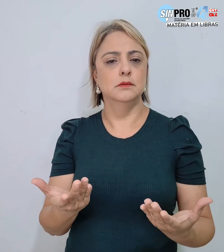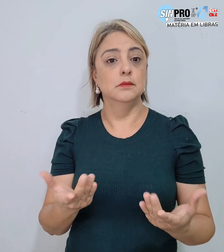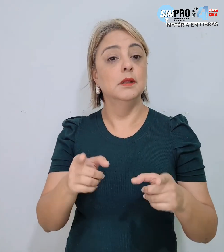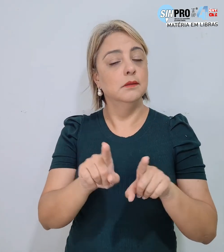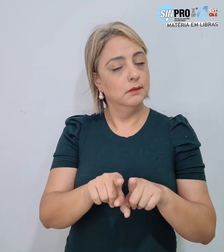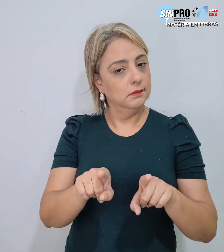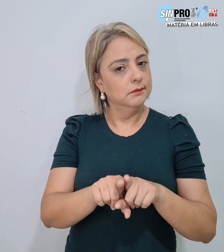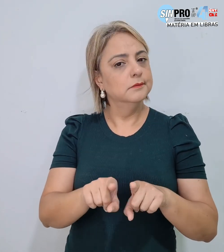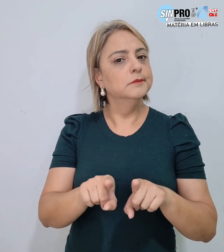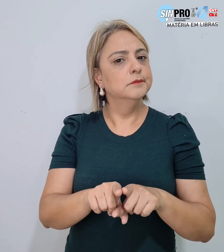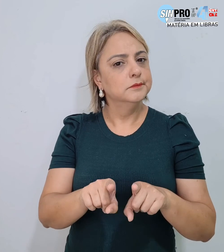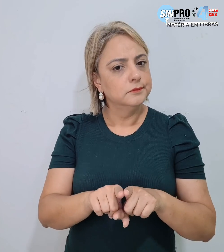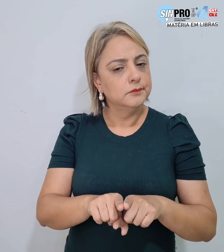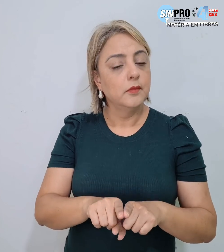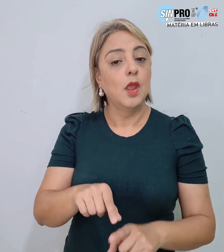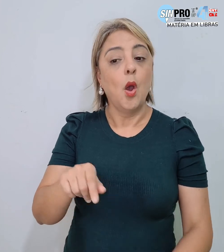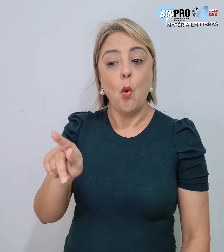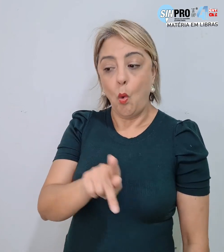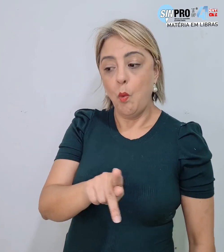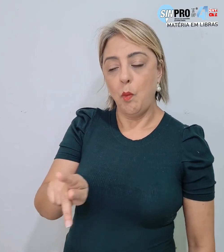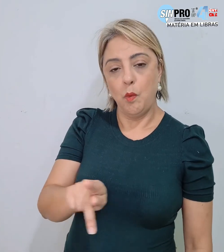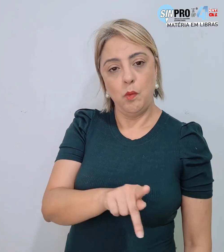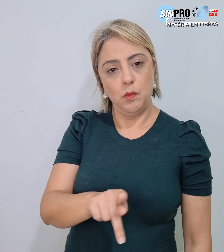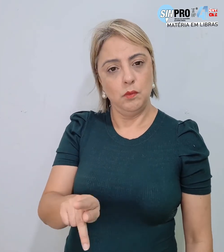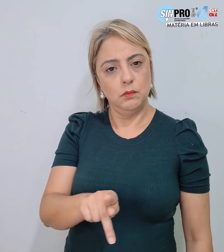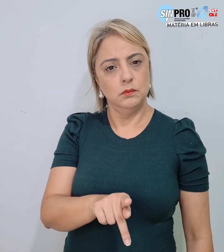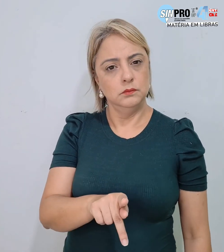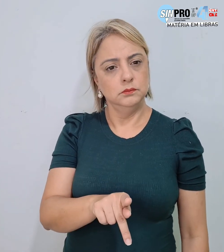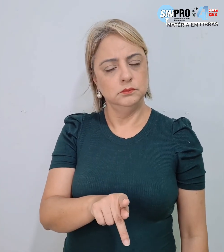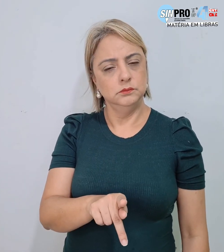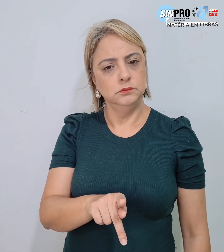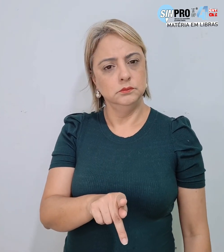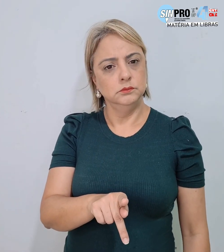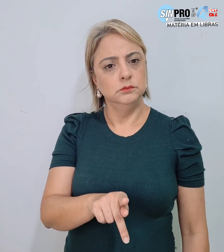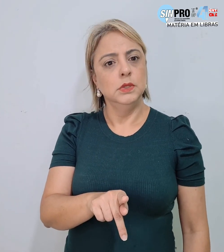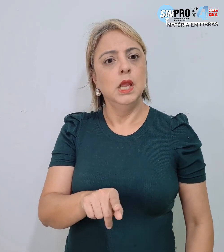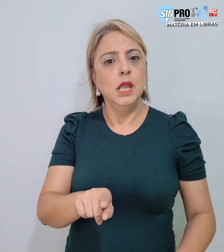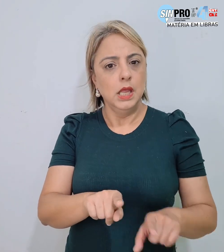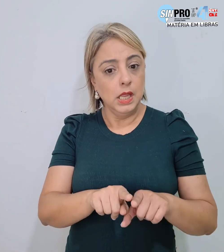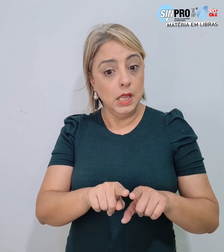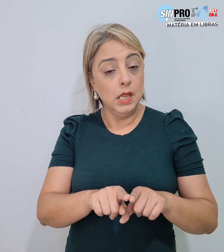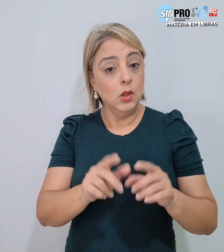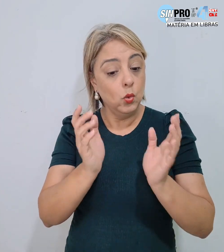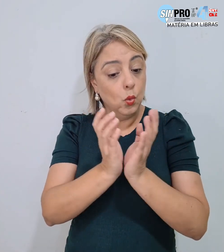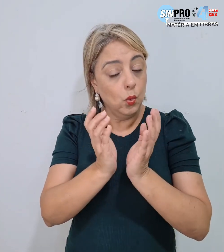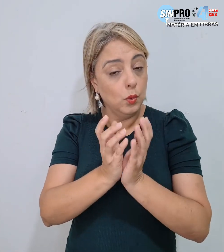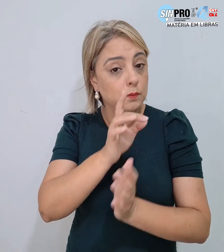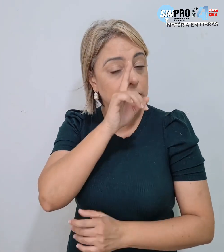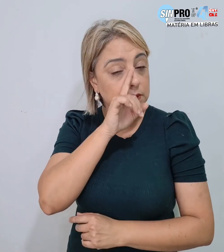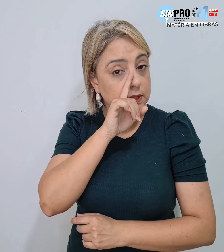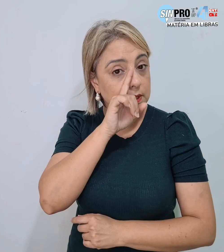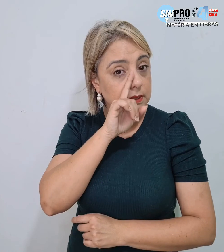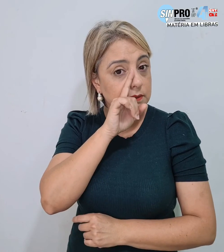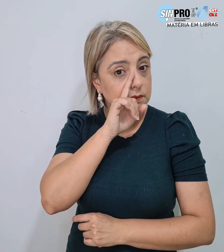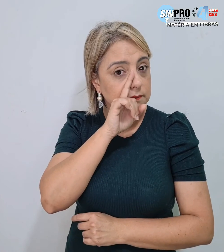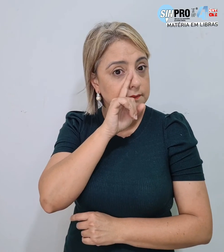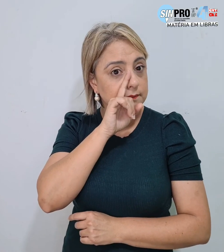E além disso os professores e inclusive do grupo de risco que